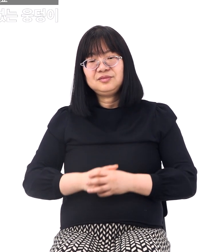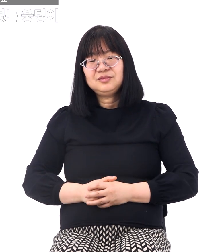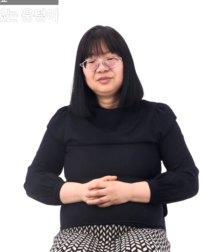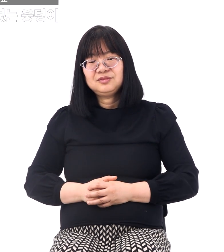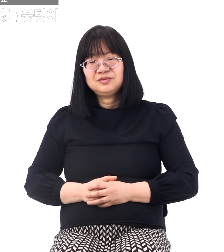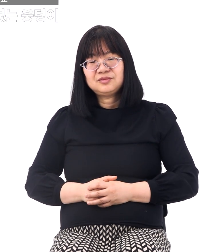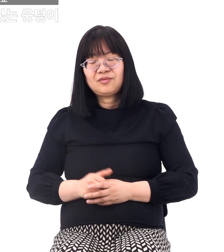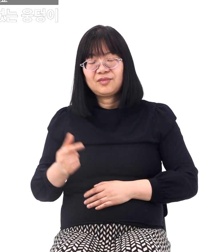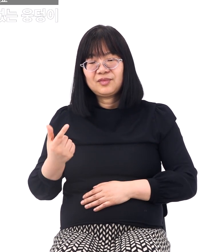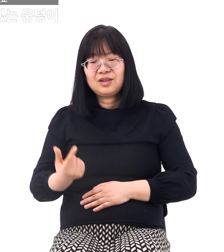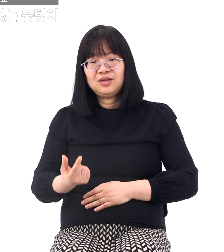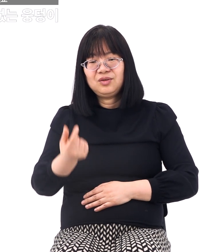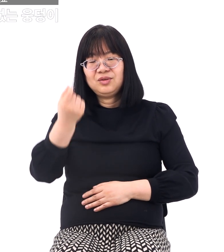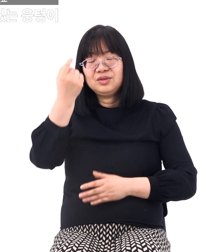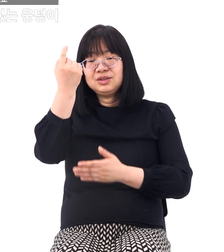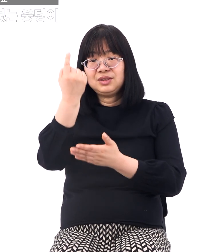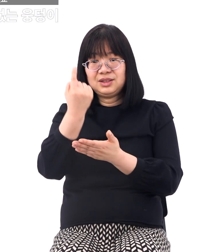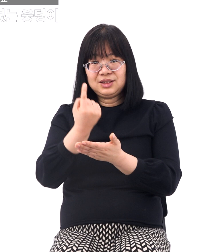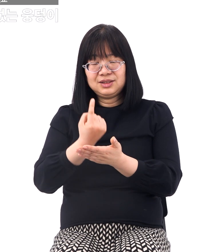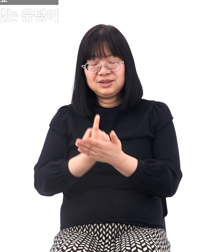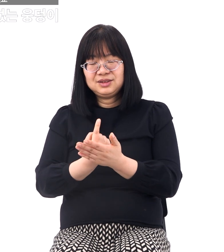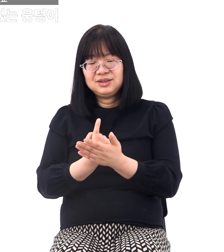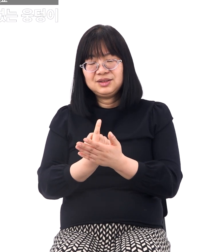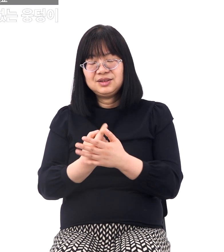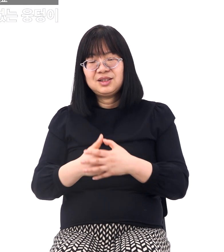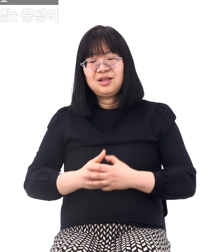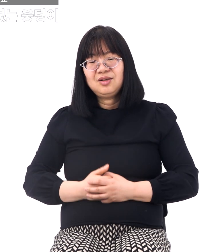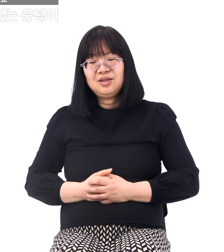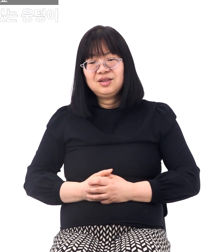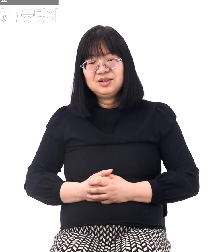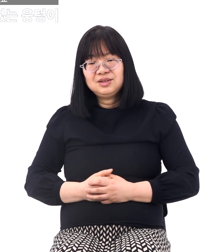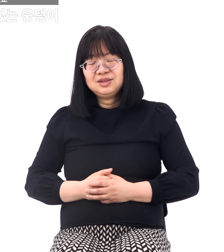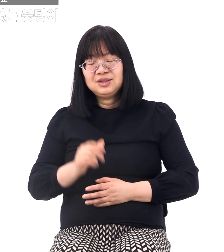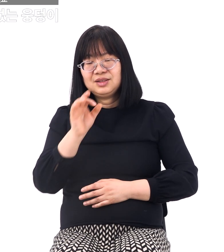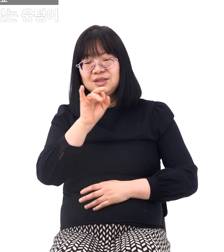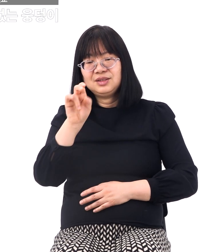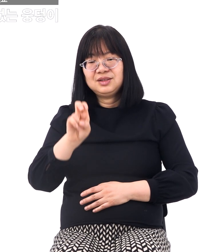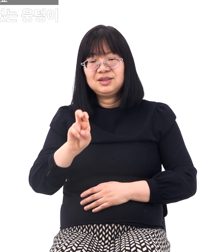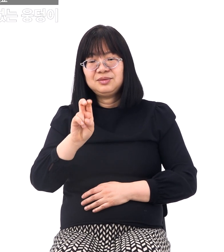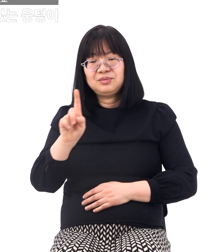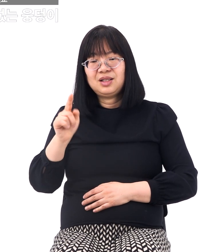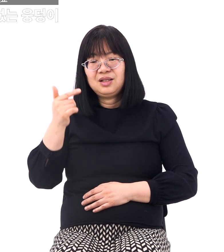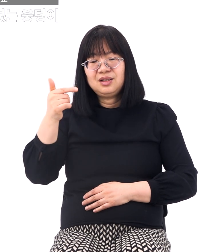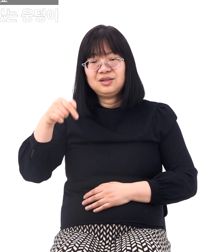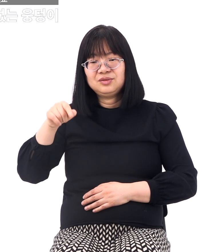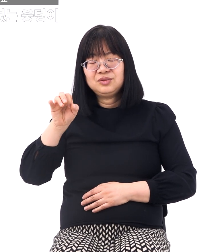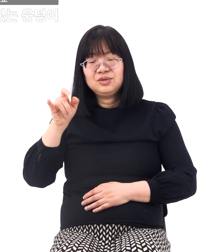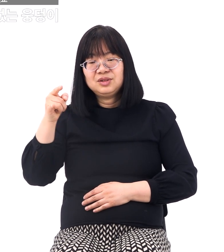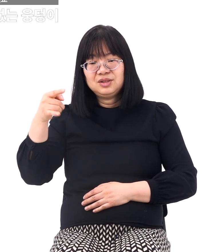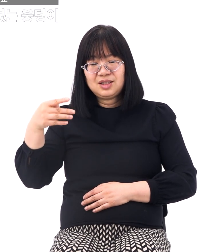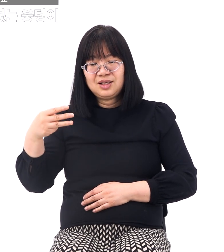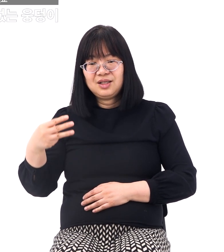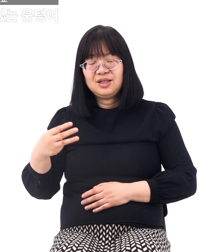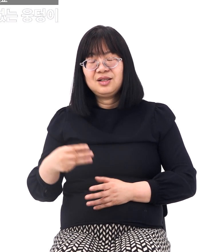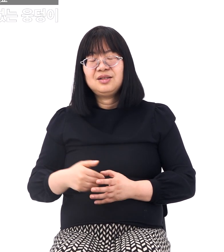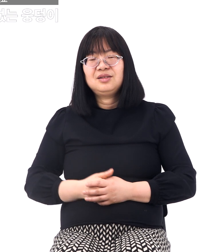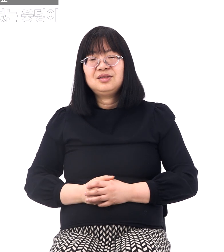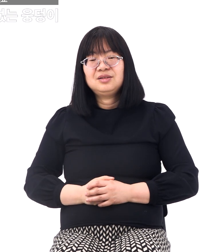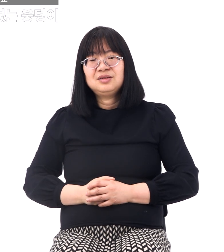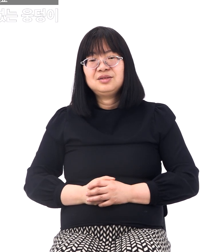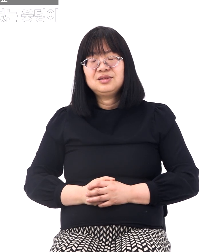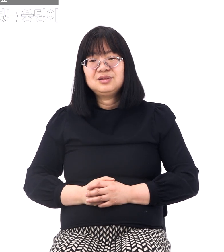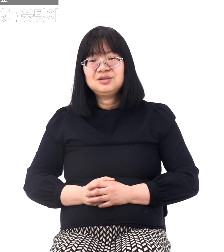이스라엘 고도시리오 임마누엘